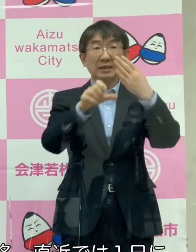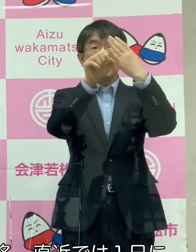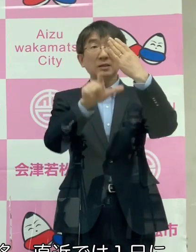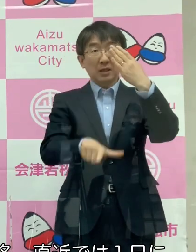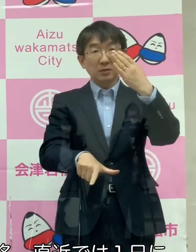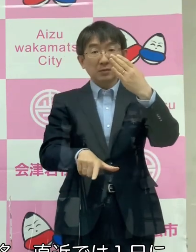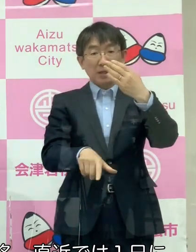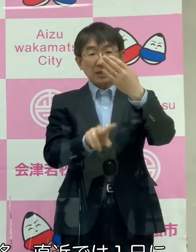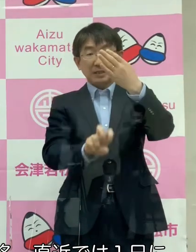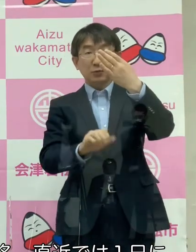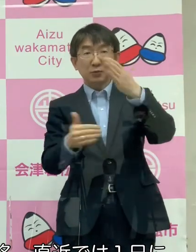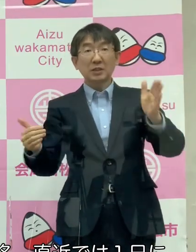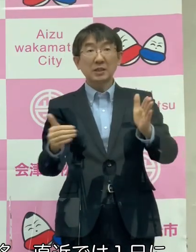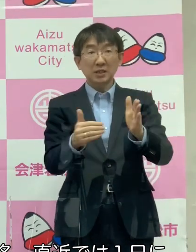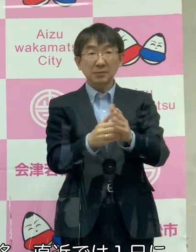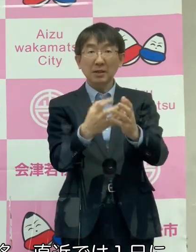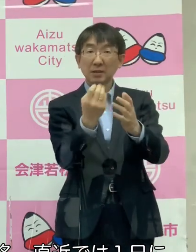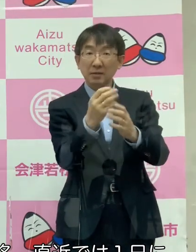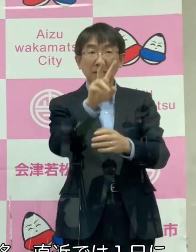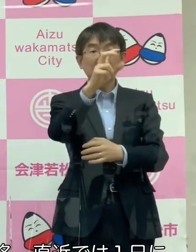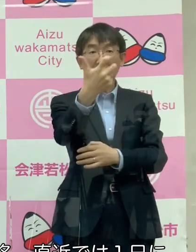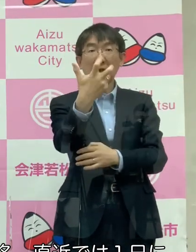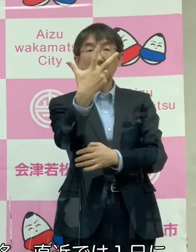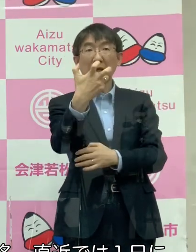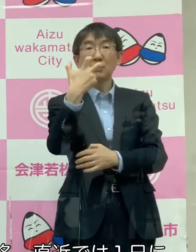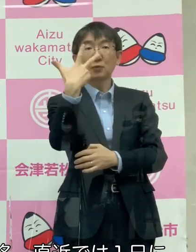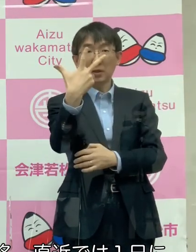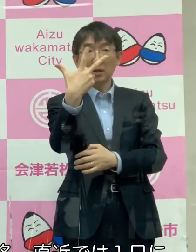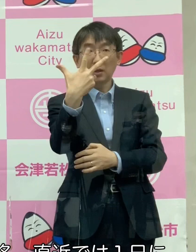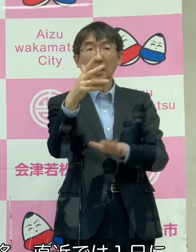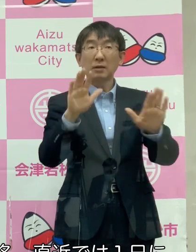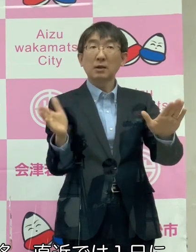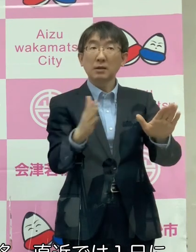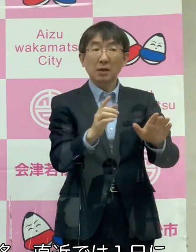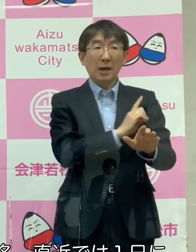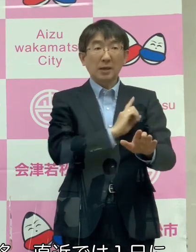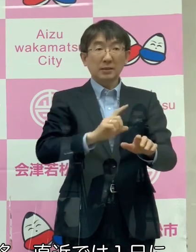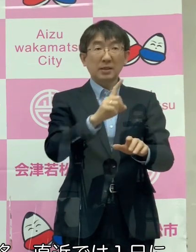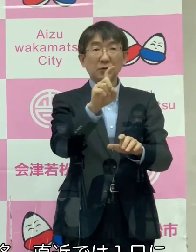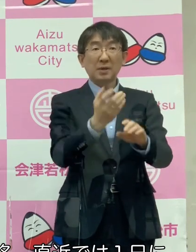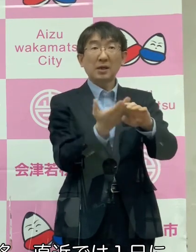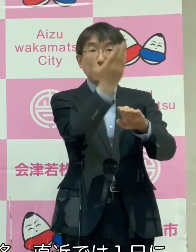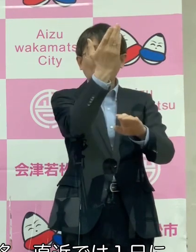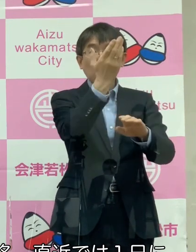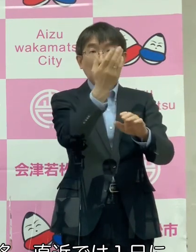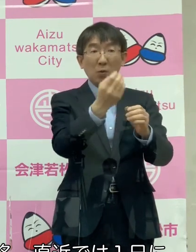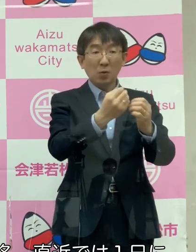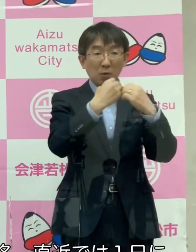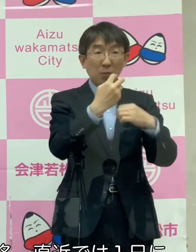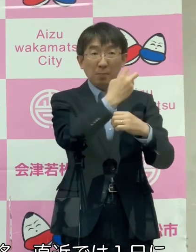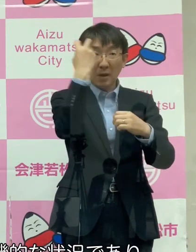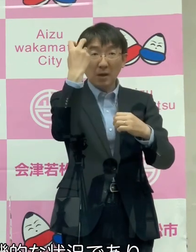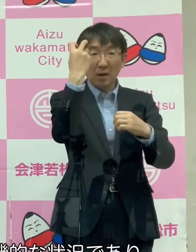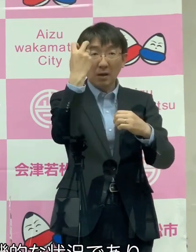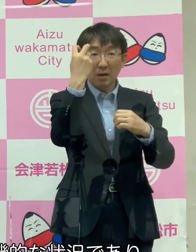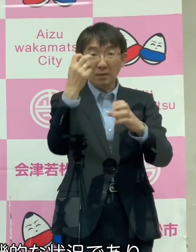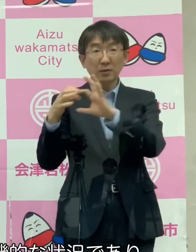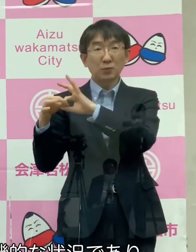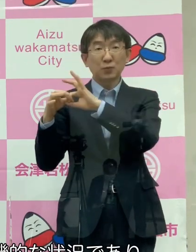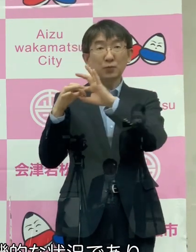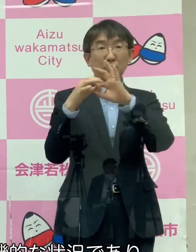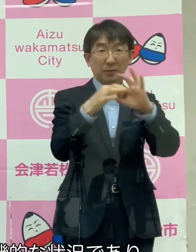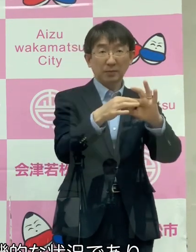29日までに77名、直近では1日に10名以上の陽性者が確認される日が続くな